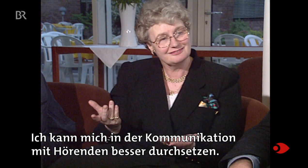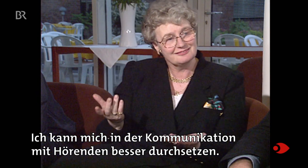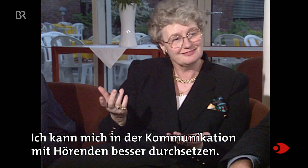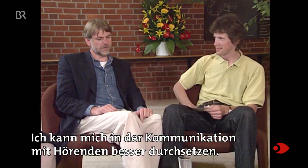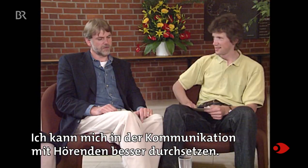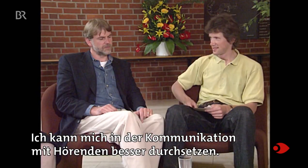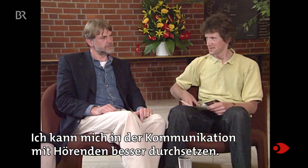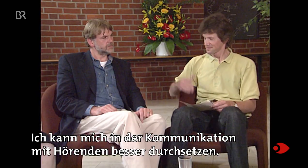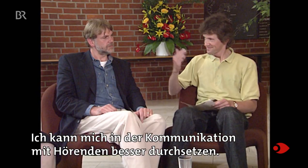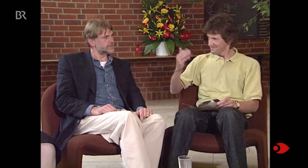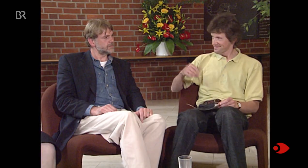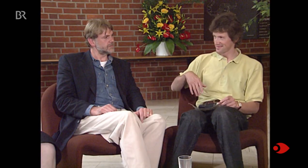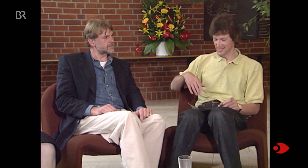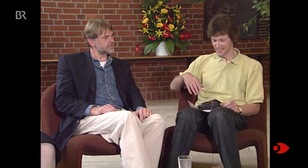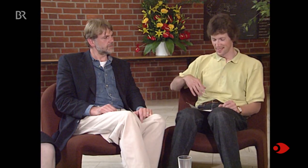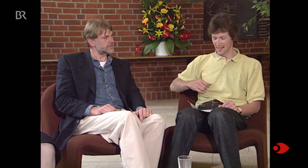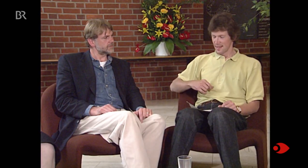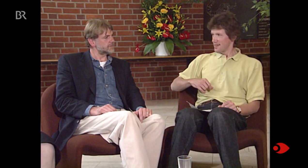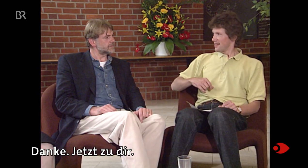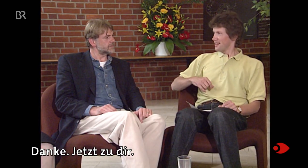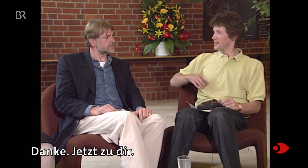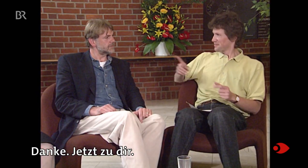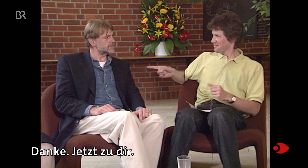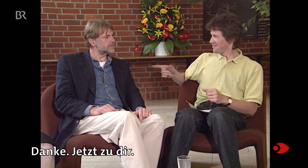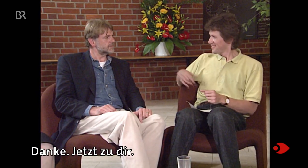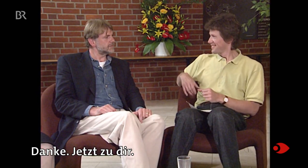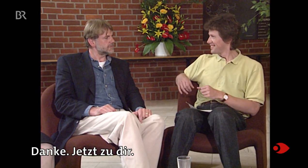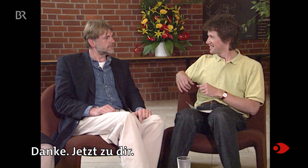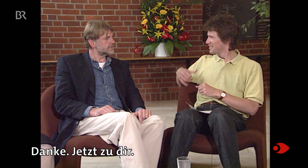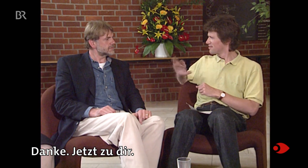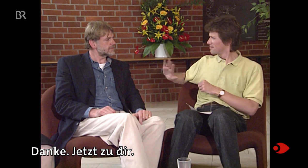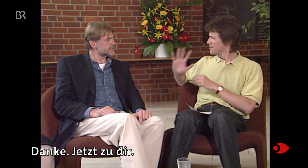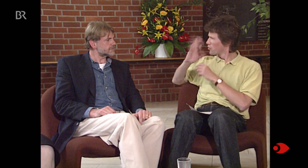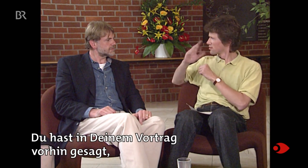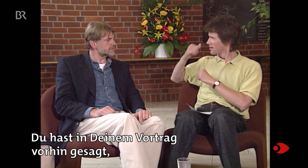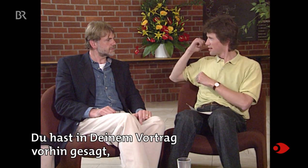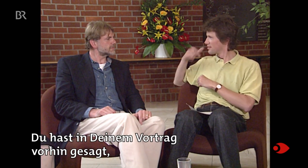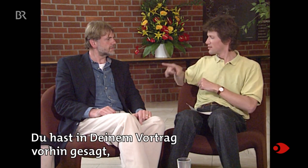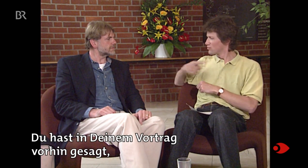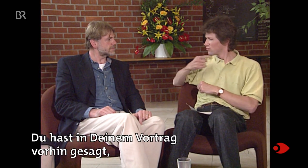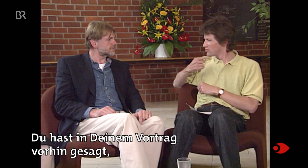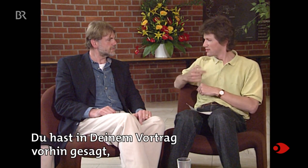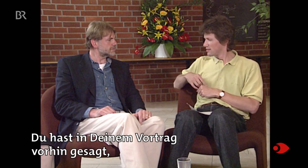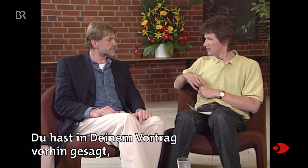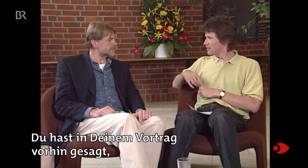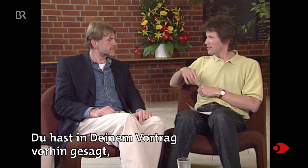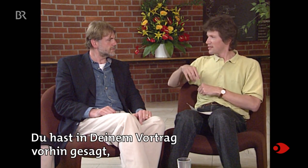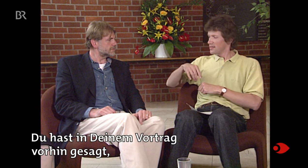Hörenden besser durchsetzen. Danke. Jetzt zu dir. Du hast in deinem Vortrag vorhin